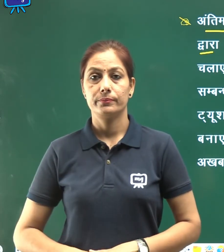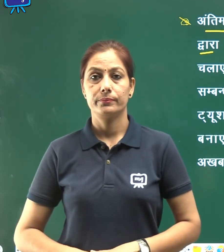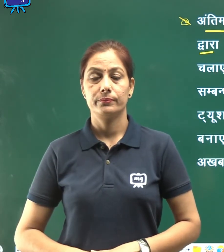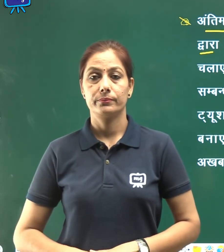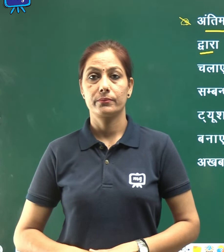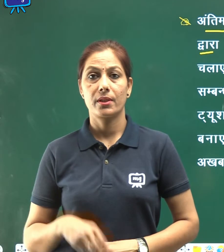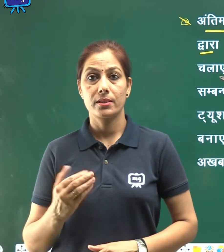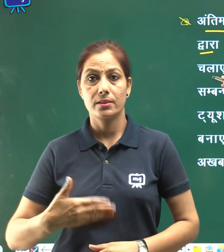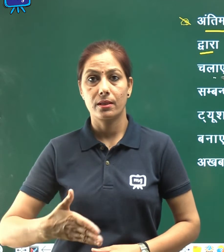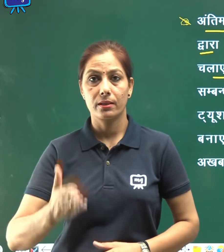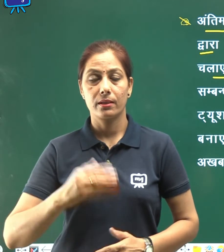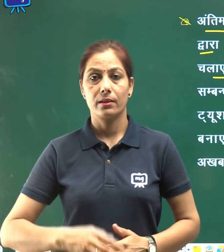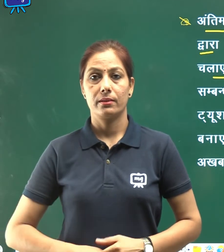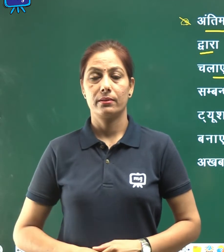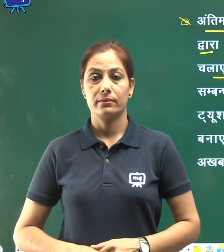चलाए गए